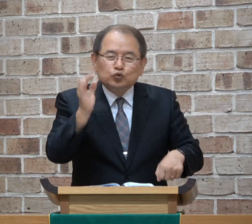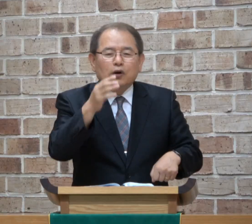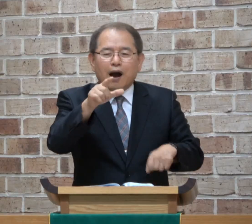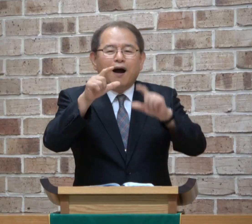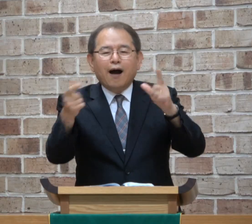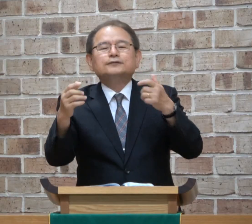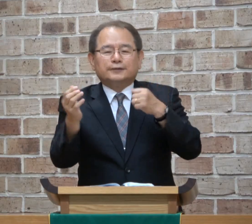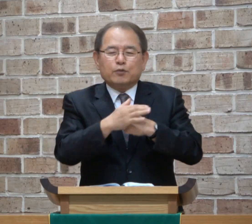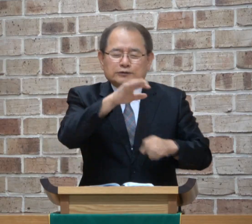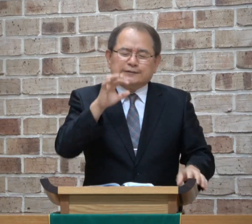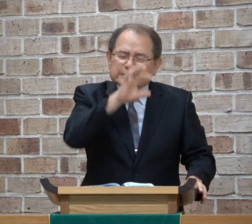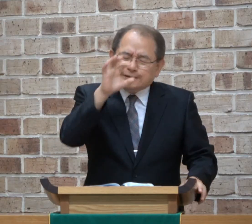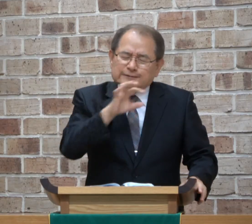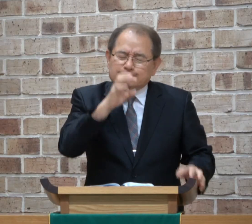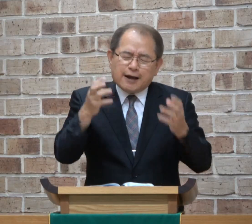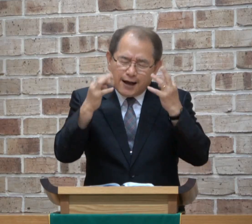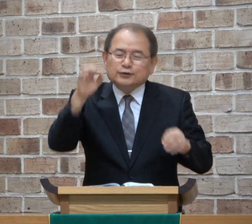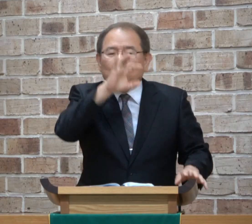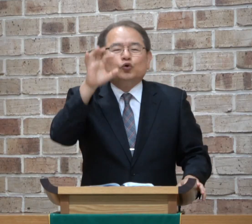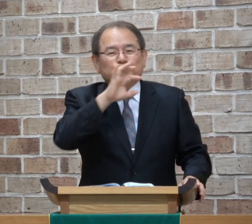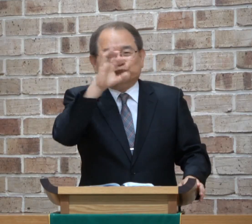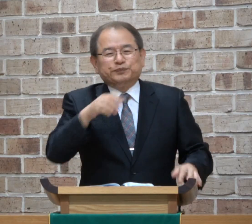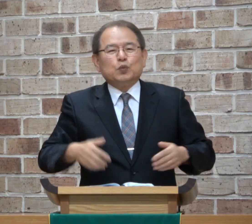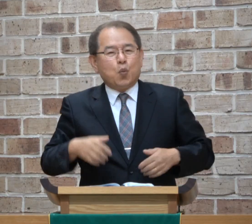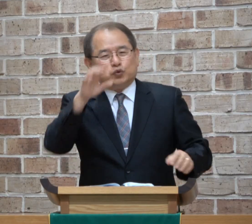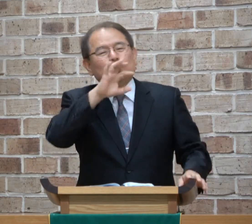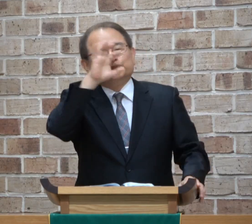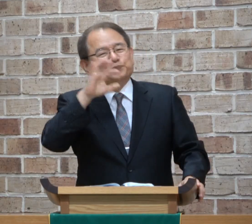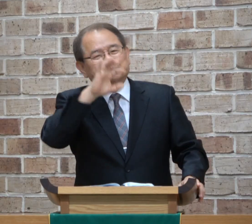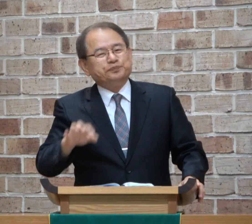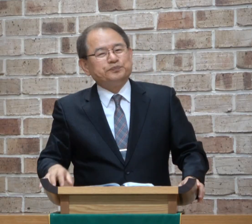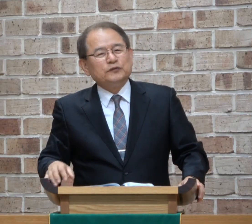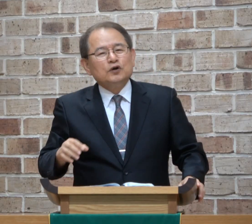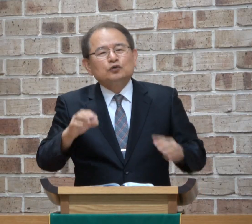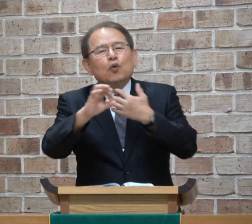경건은 저절로 만들어지는 것이 아니라 훈련해야 되는 것입니다.